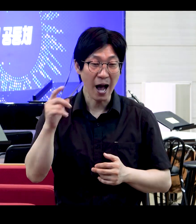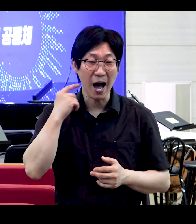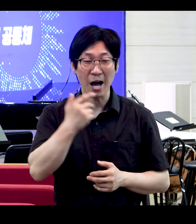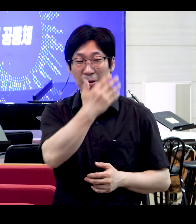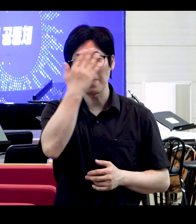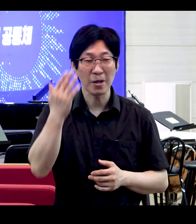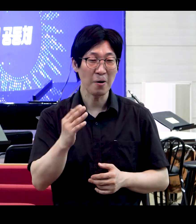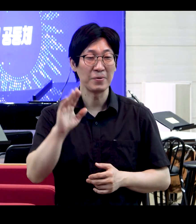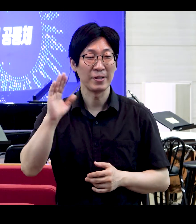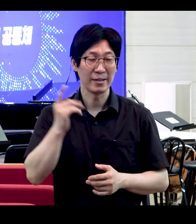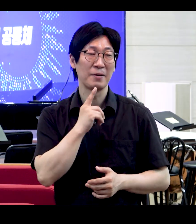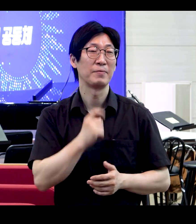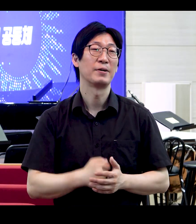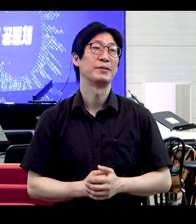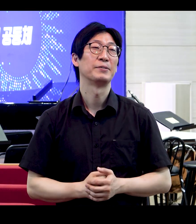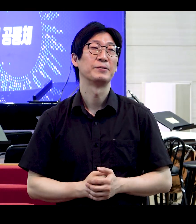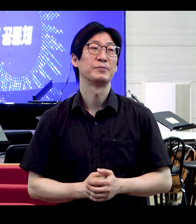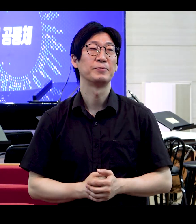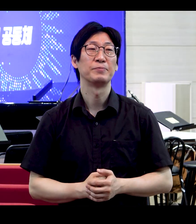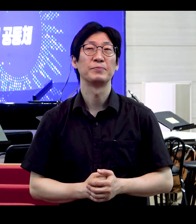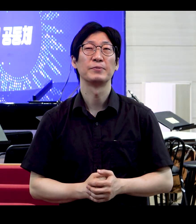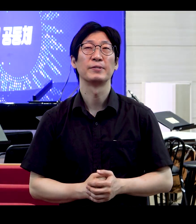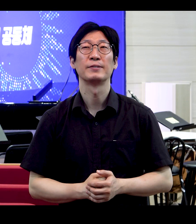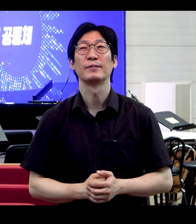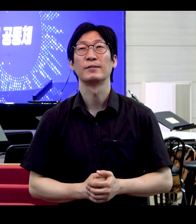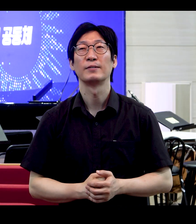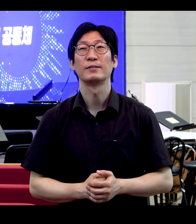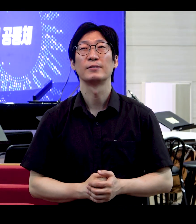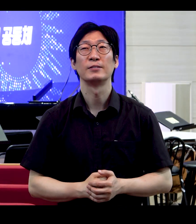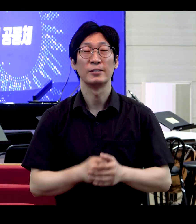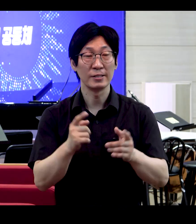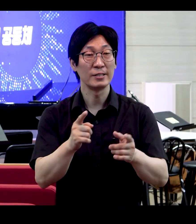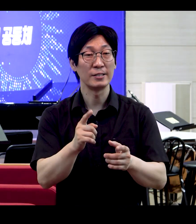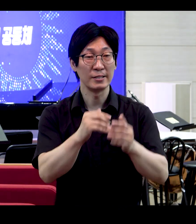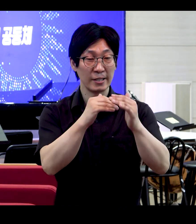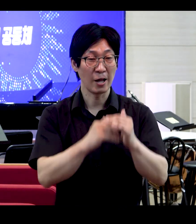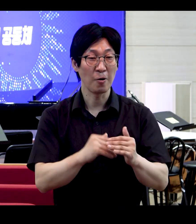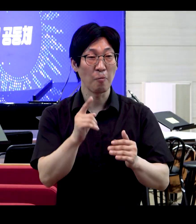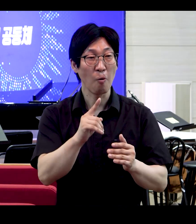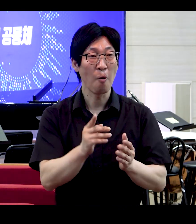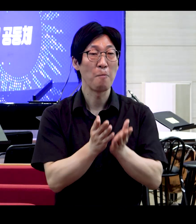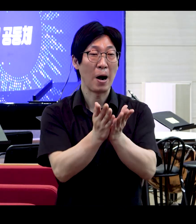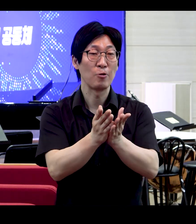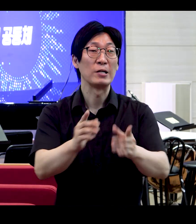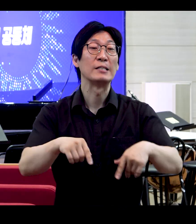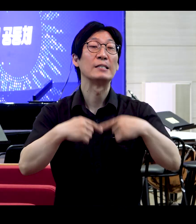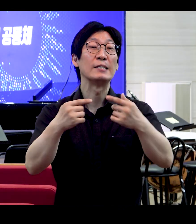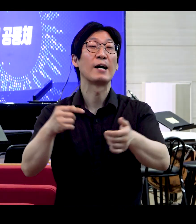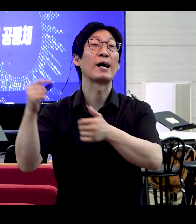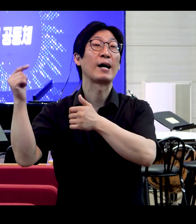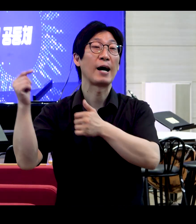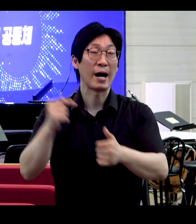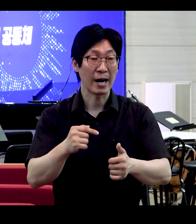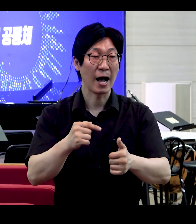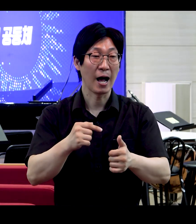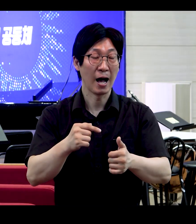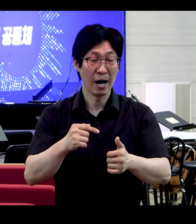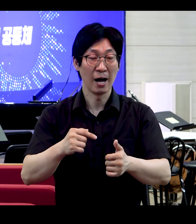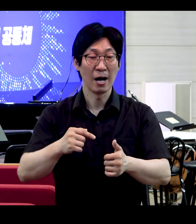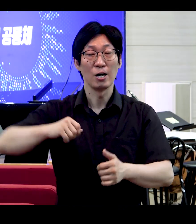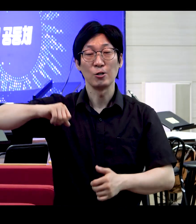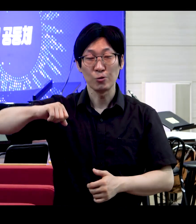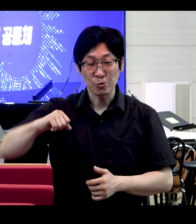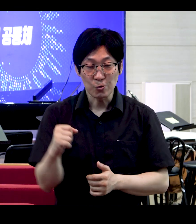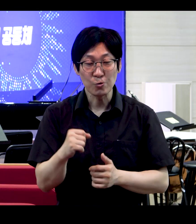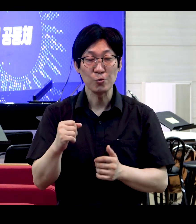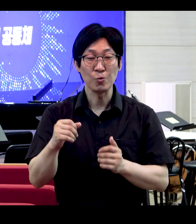거죠. 아름다운 거죠. 이것이 바로 방주로 들어가라 라고 하는 그 하나님